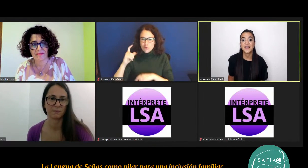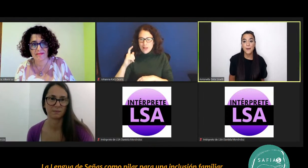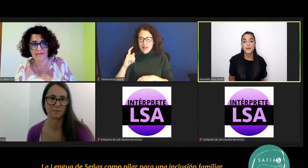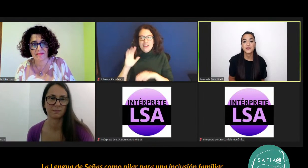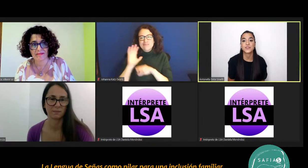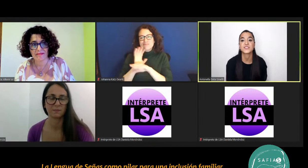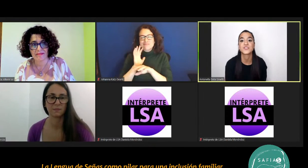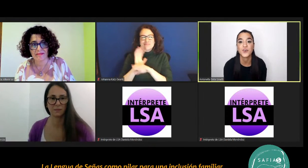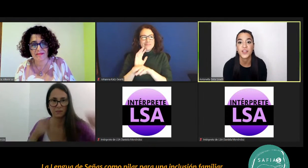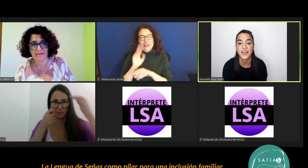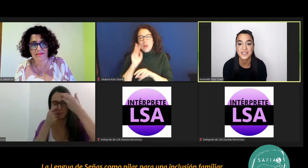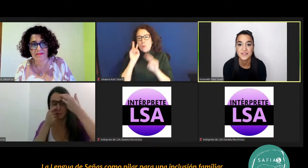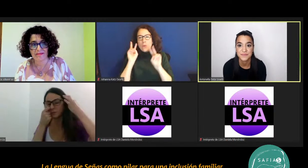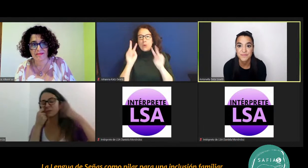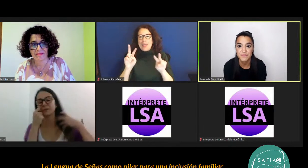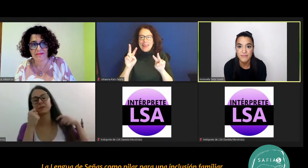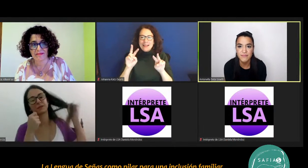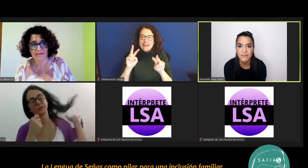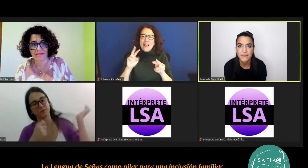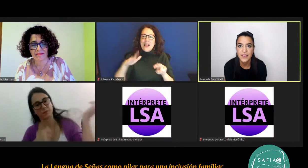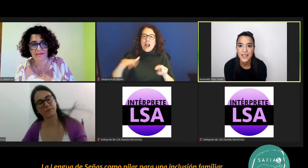Sí, las personas sordas